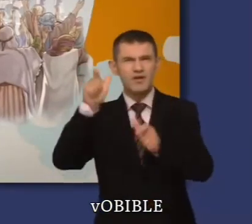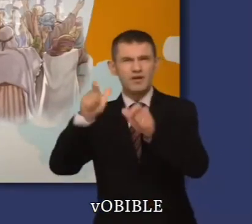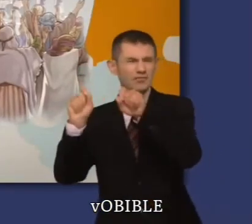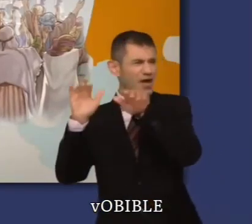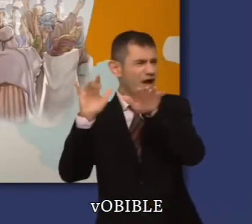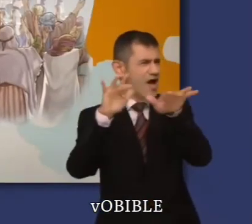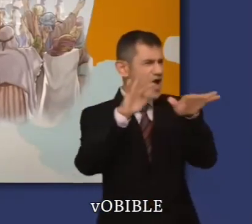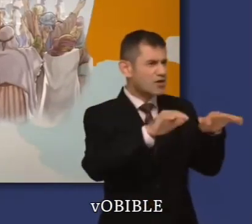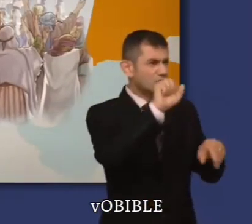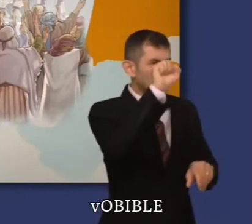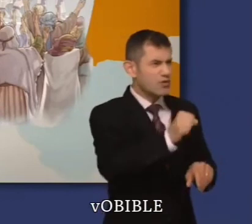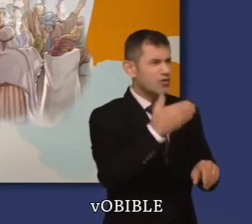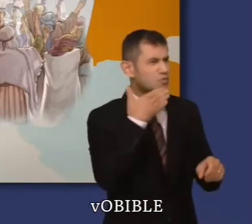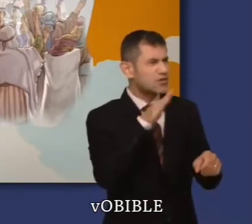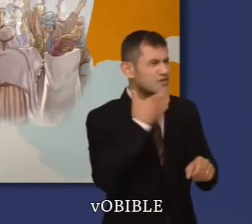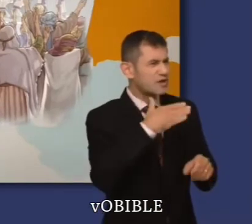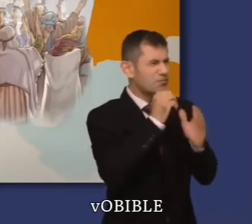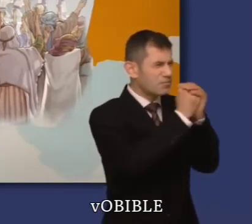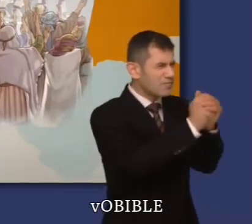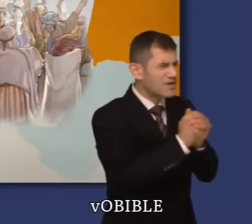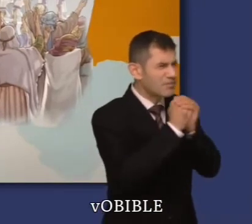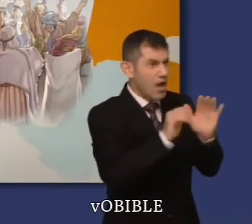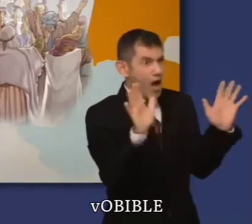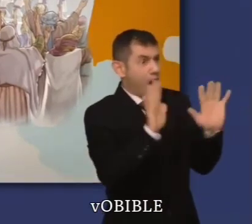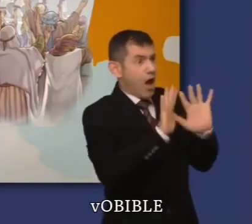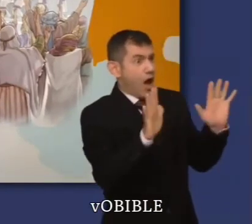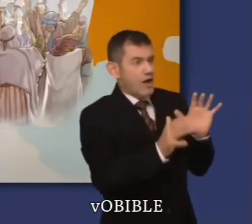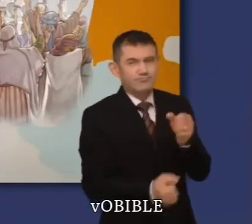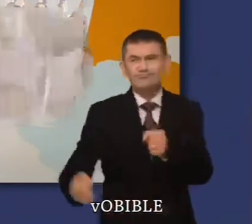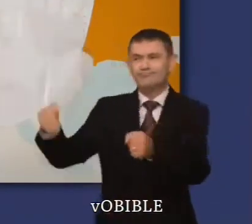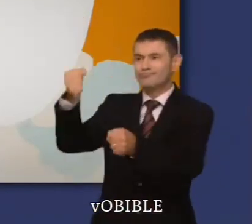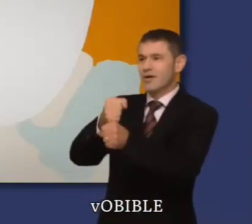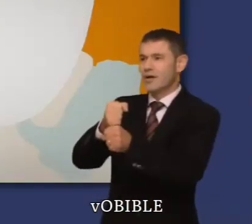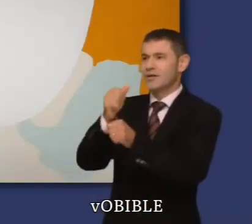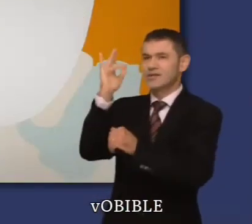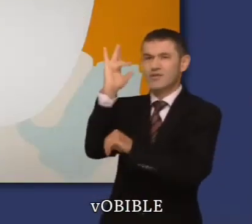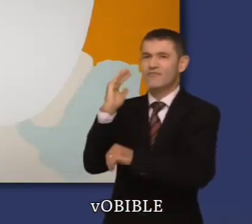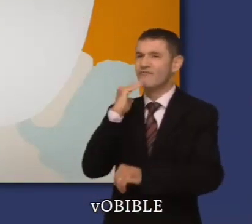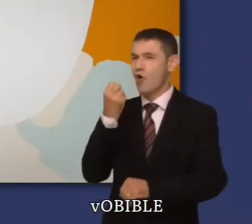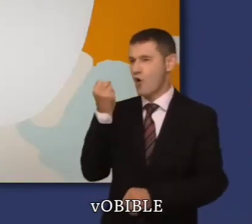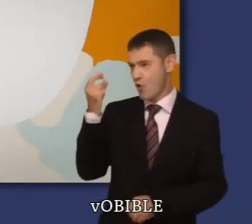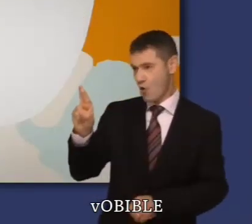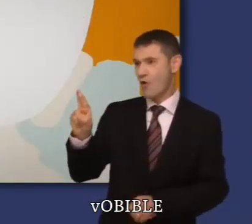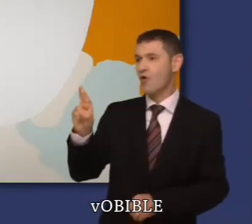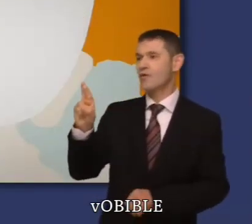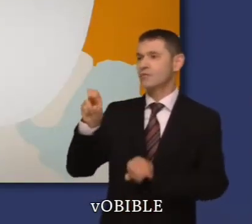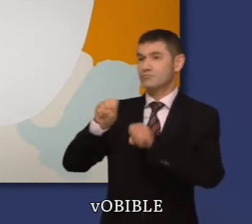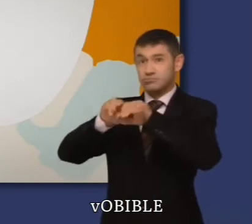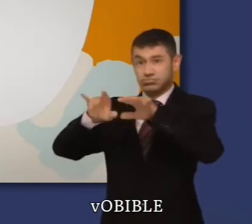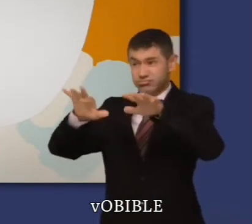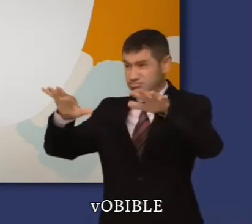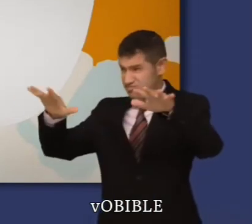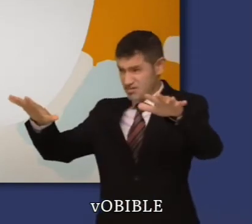Au chapitre 11, Salomon désobéit à Jéhovah. Nous y lisons qu'il aima beaucoup de femmes